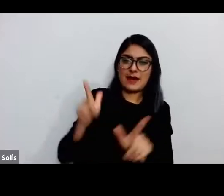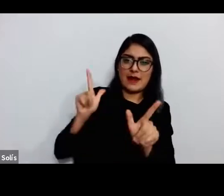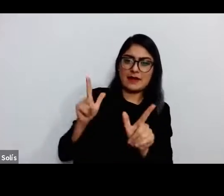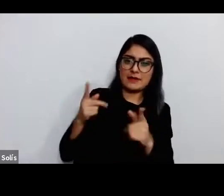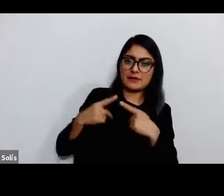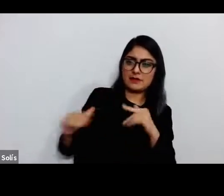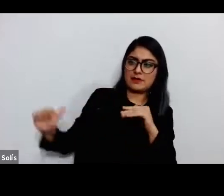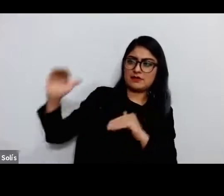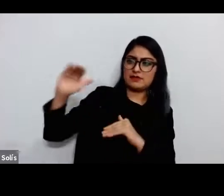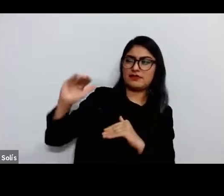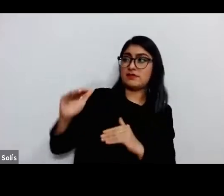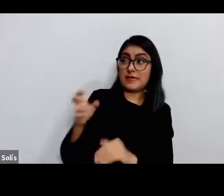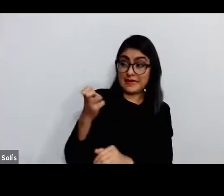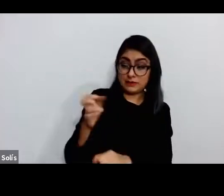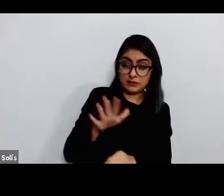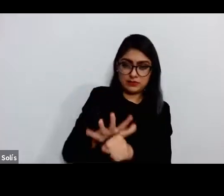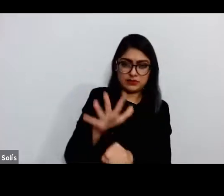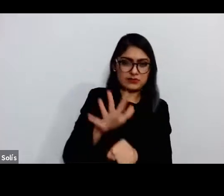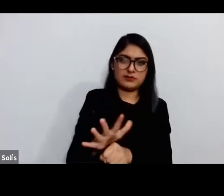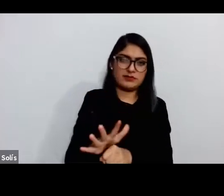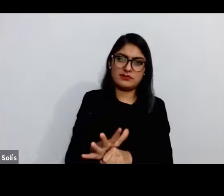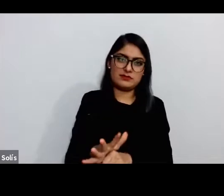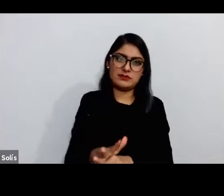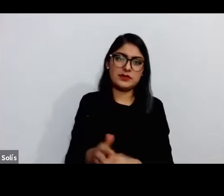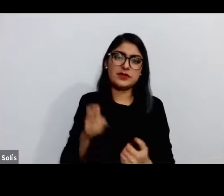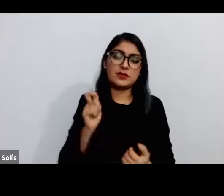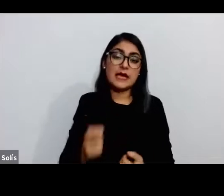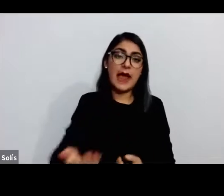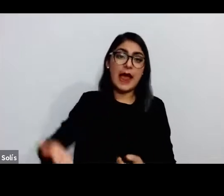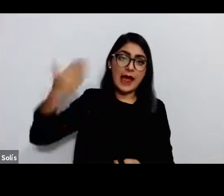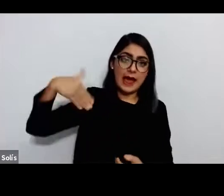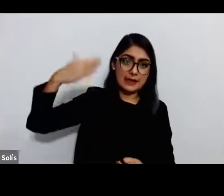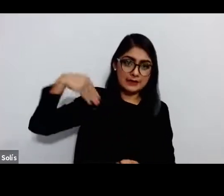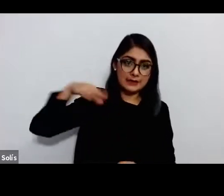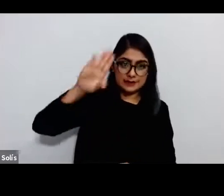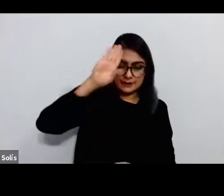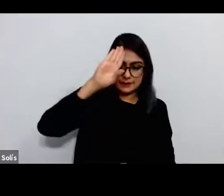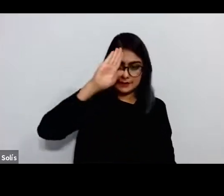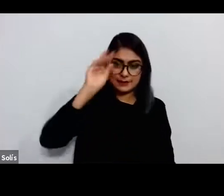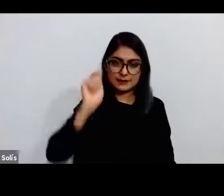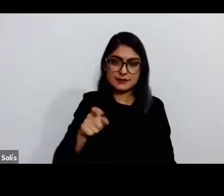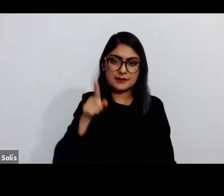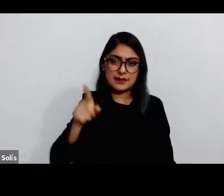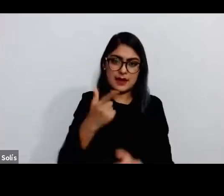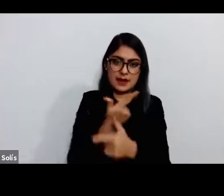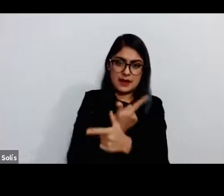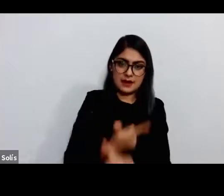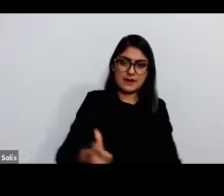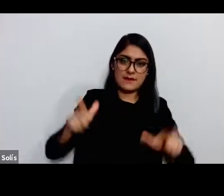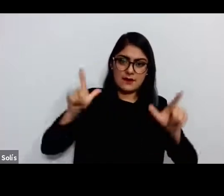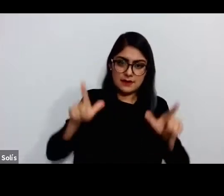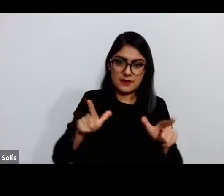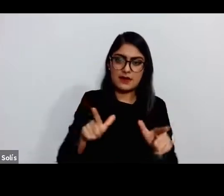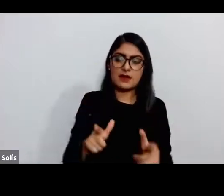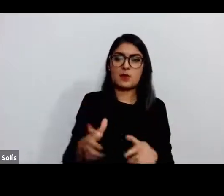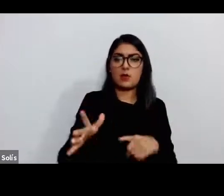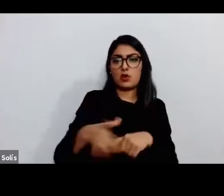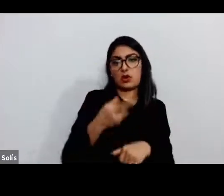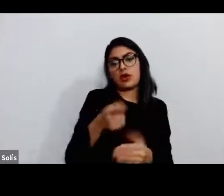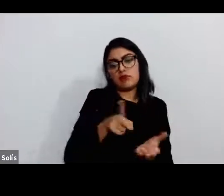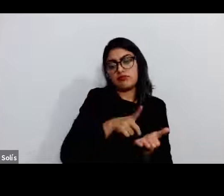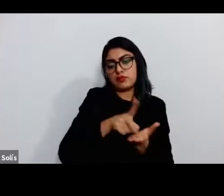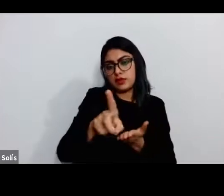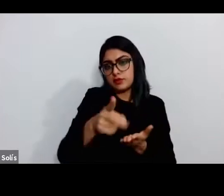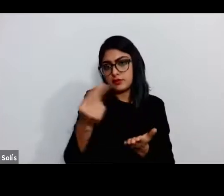Porque se entiende que la libertad, que en ese momento se protegía ya por la concepción natural de los derechos, por la concepción de las